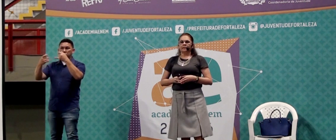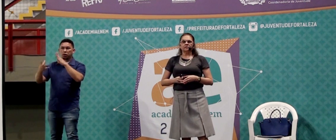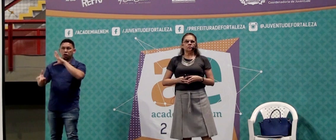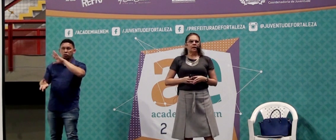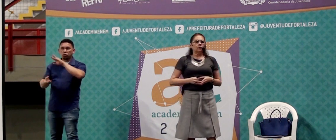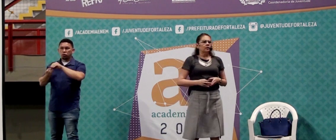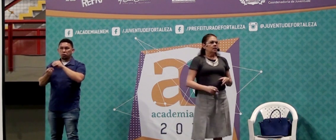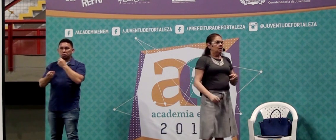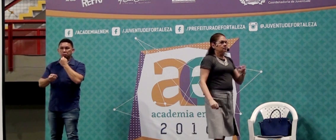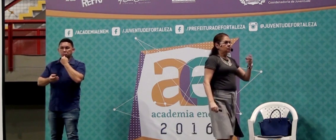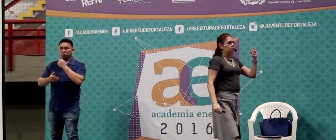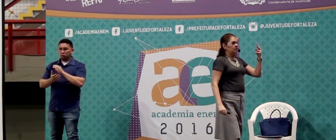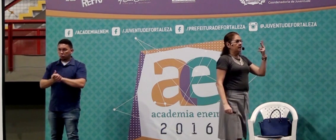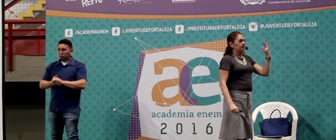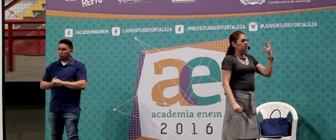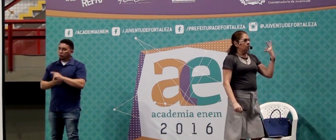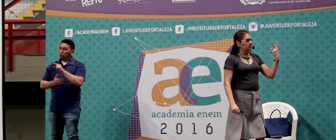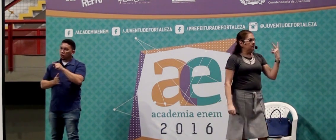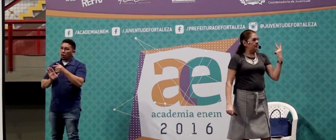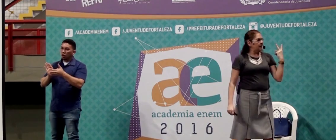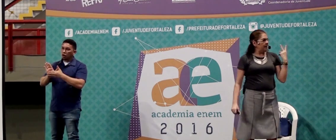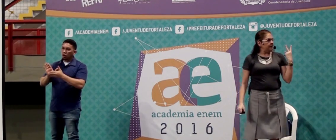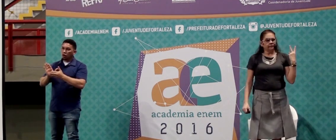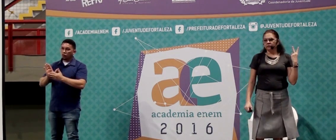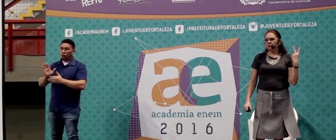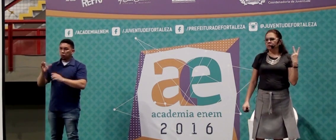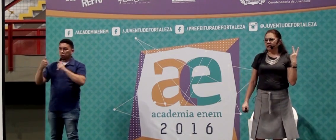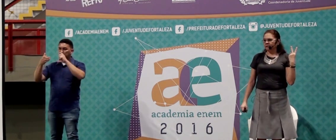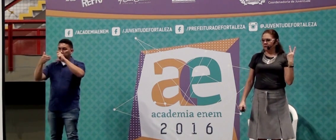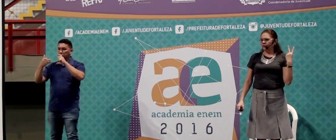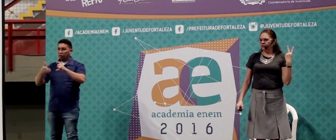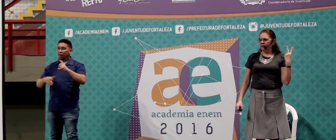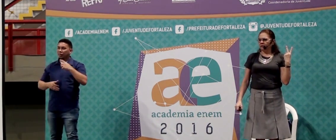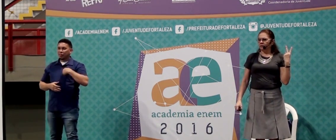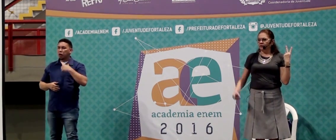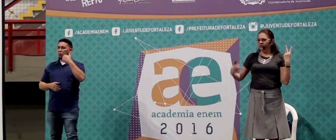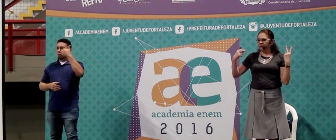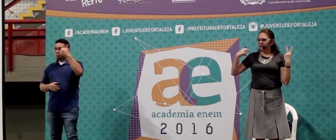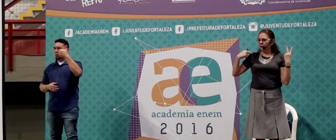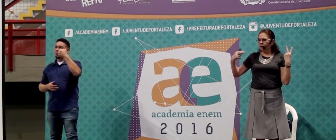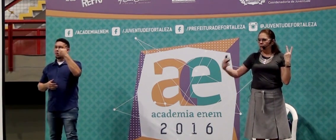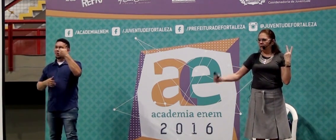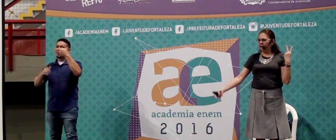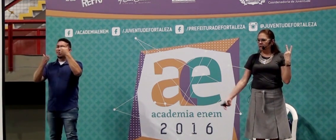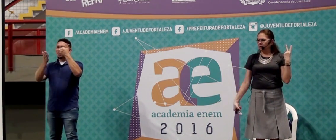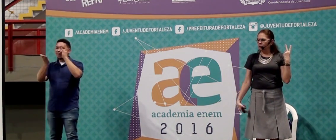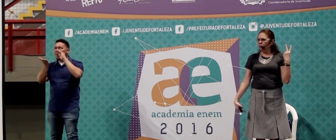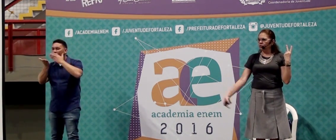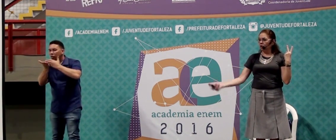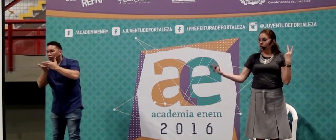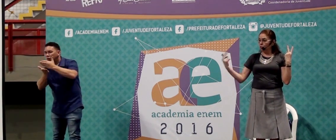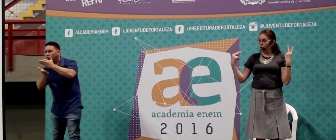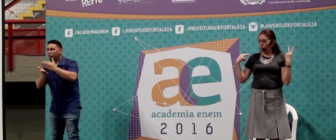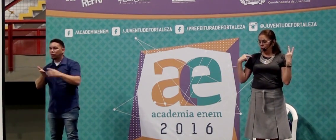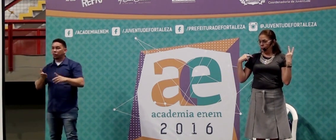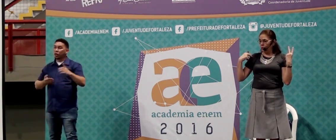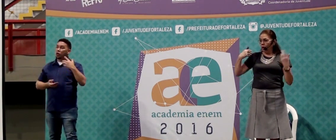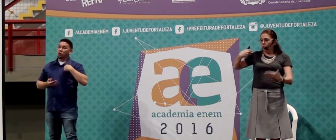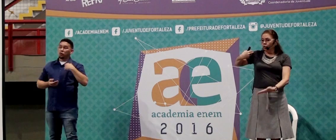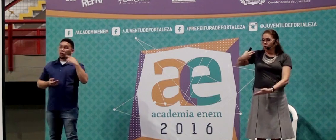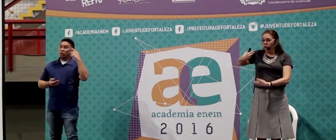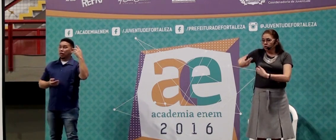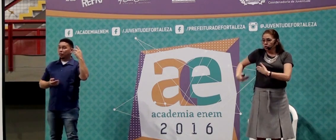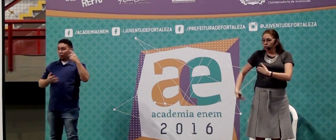breves. Pessoal, eu sugeri 2 parágrafos para o desenvolvimento. Eu fiz até uma comparação com o nosso